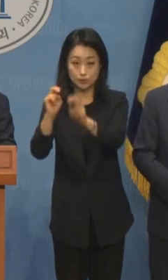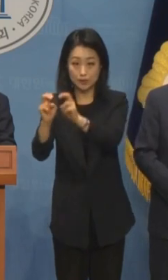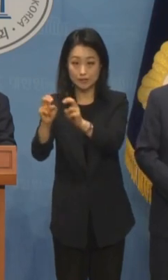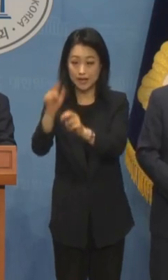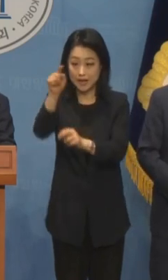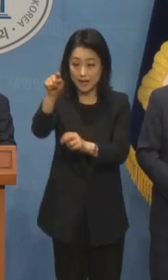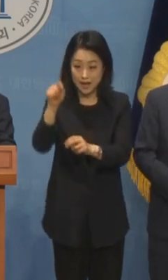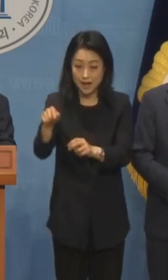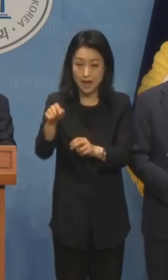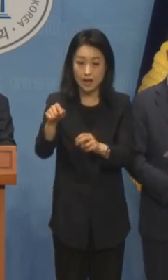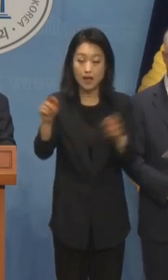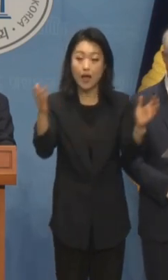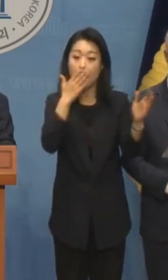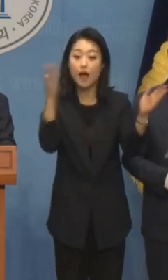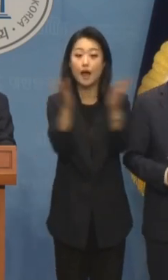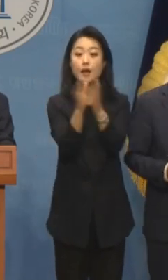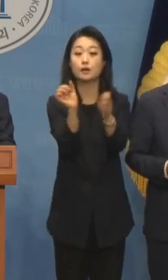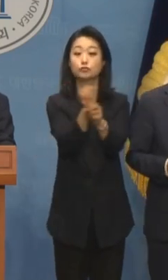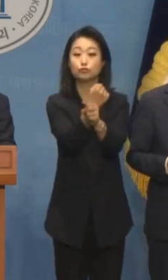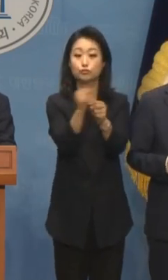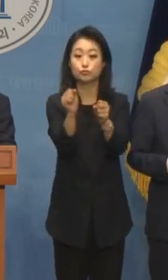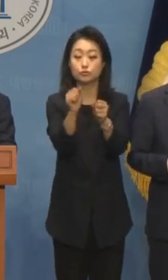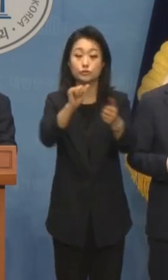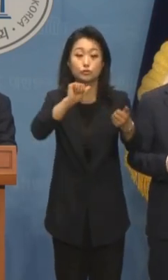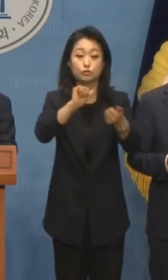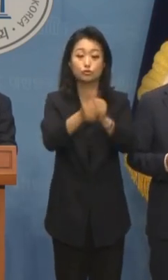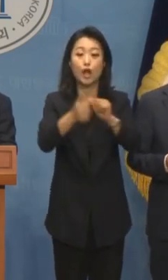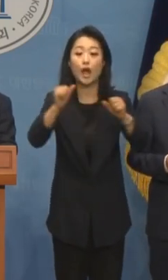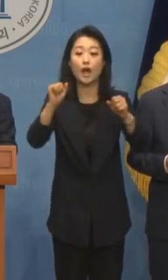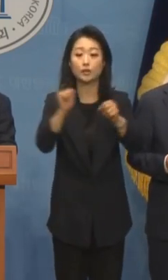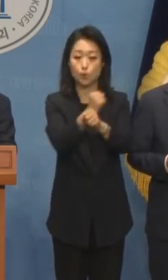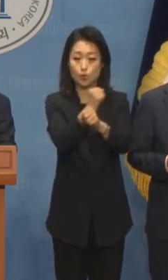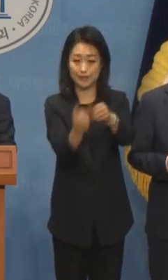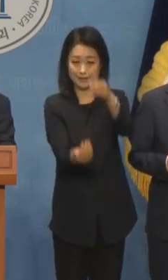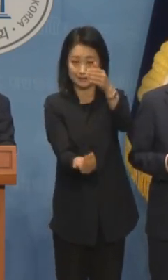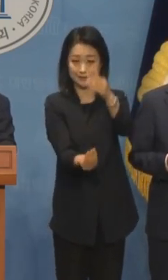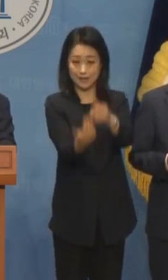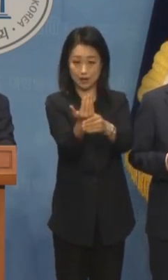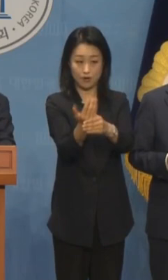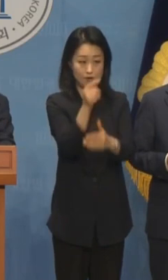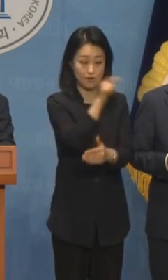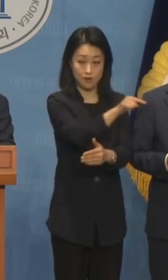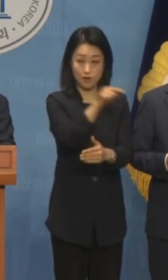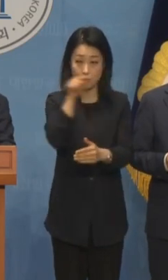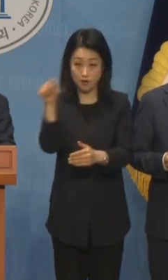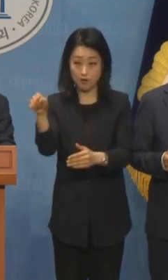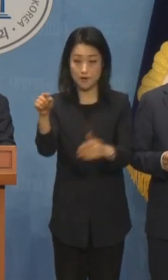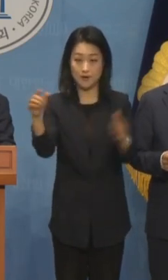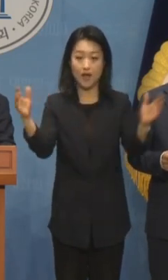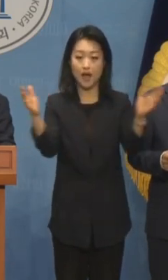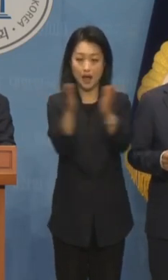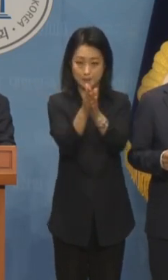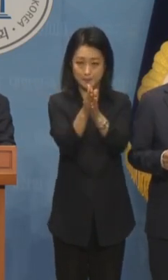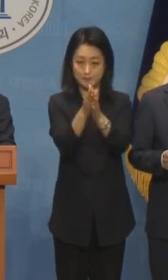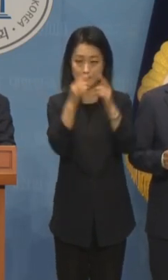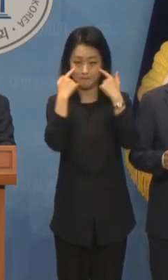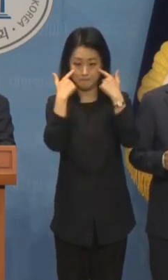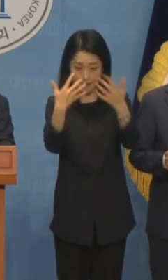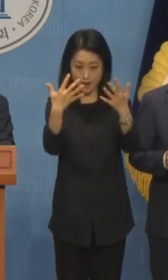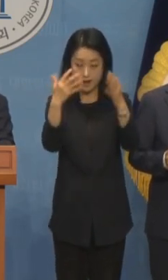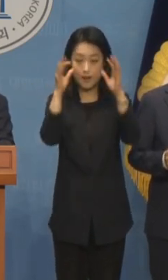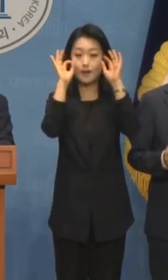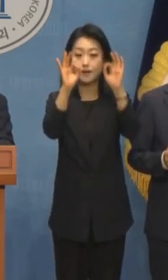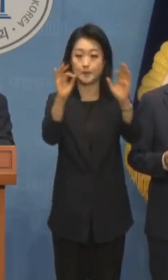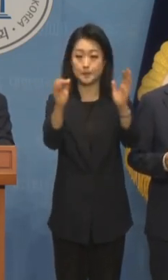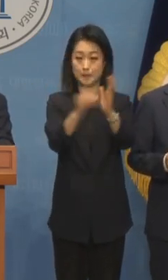벌인 유사 이래 최초의 남북 합작 주가 조작 사건임을 확인하게 되었습니다.